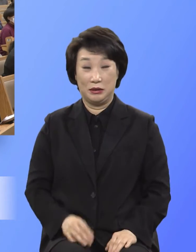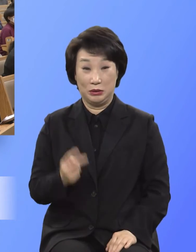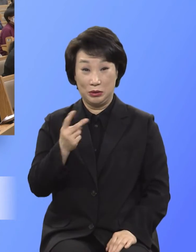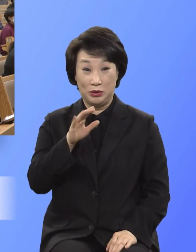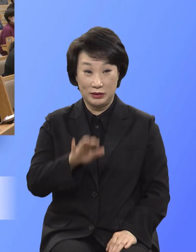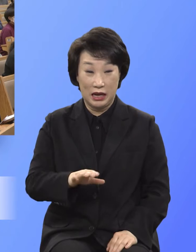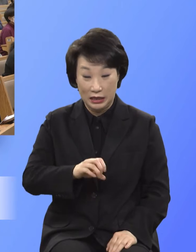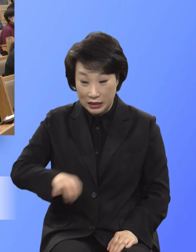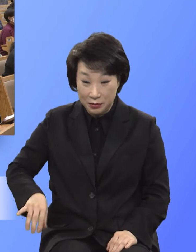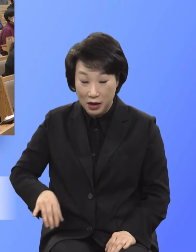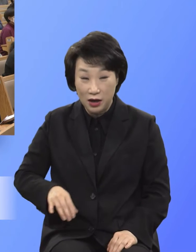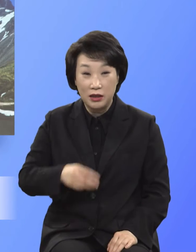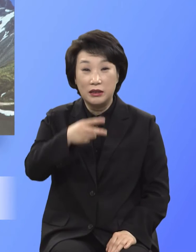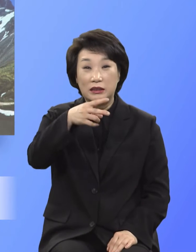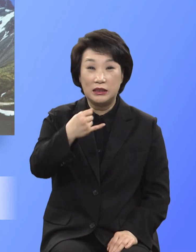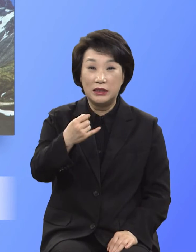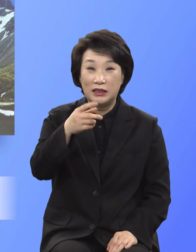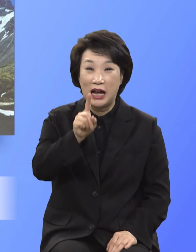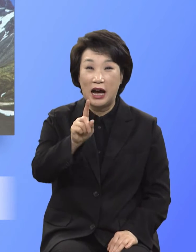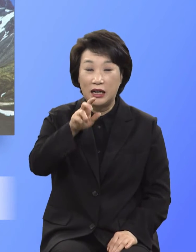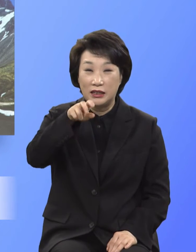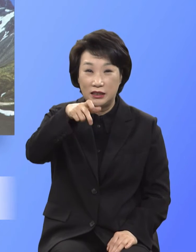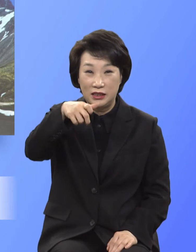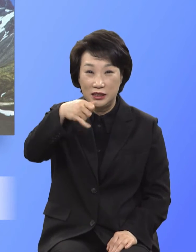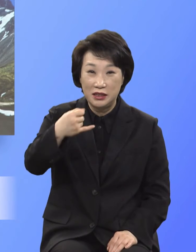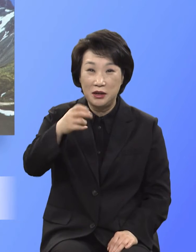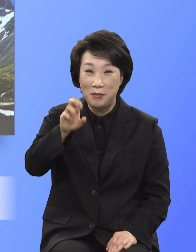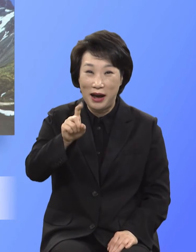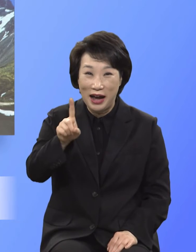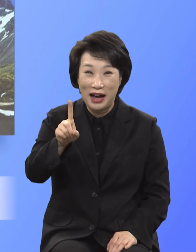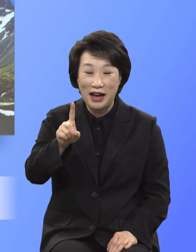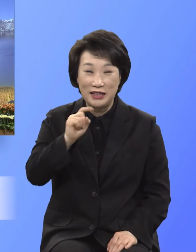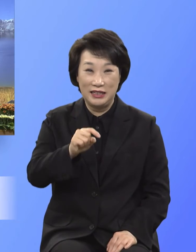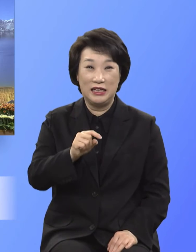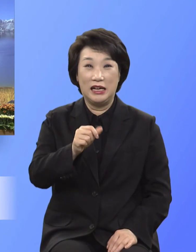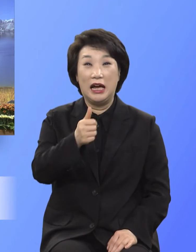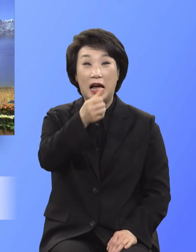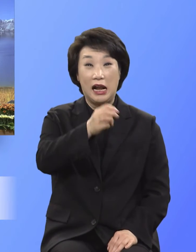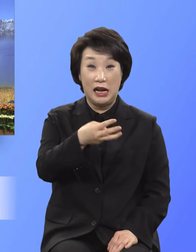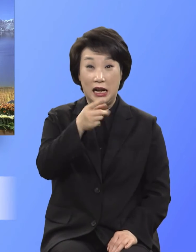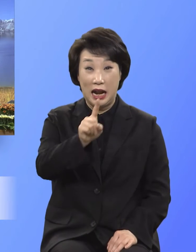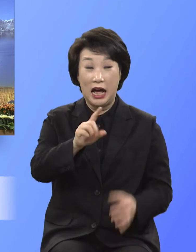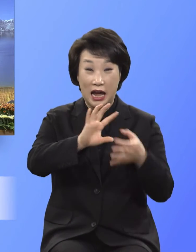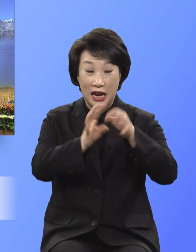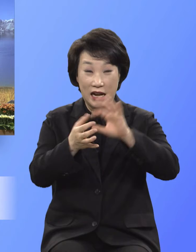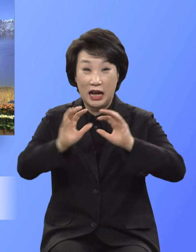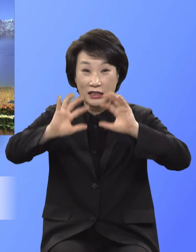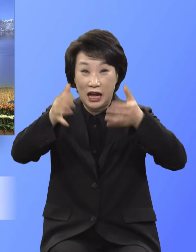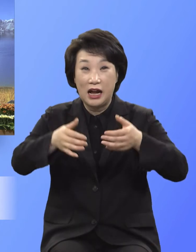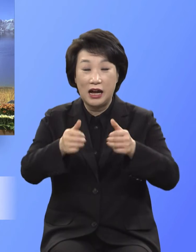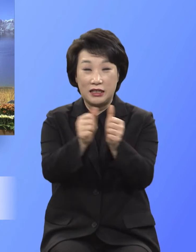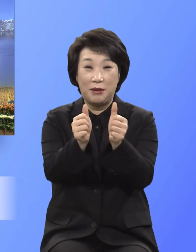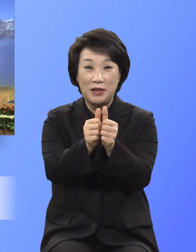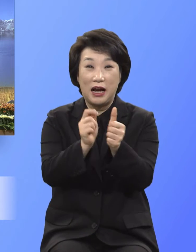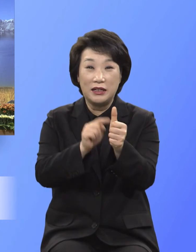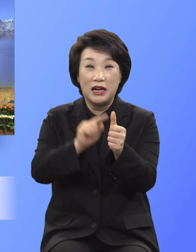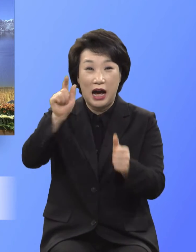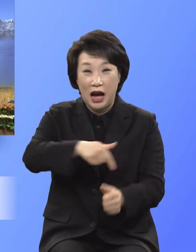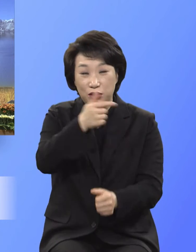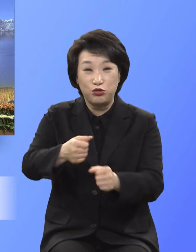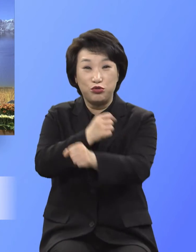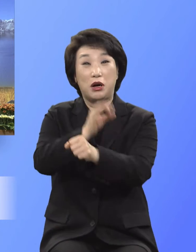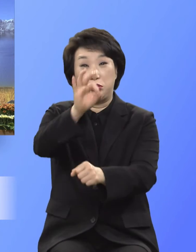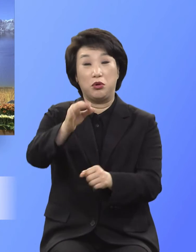또한 잊어버린 드라크마를 찾으셨을 때 그 기쁨이 무엇보다도 크다고